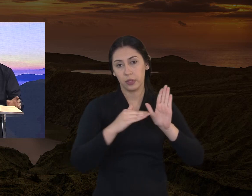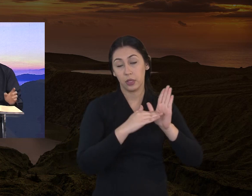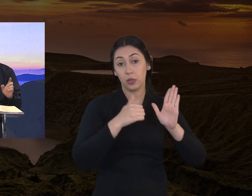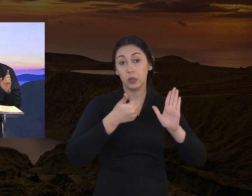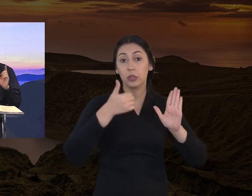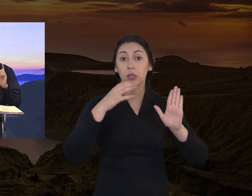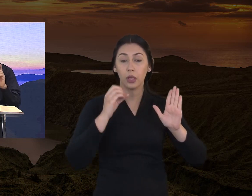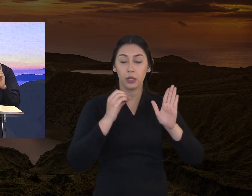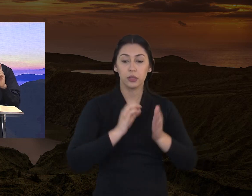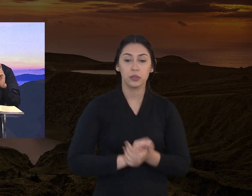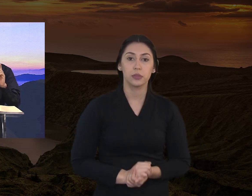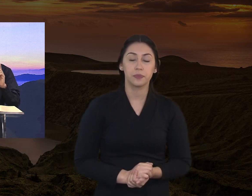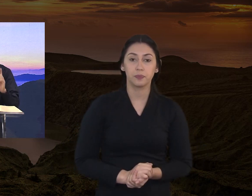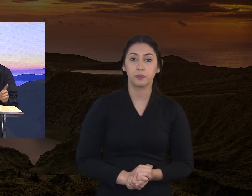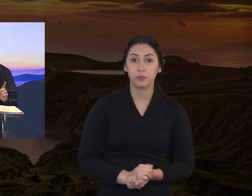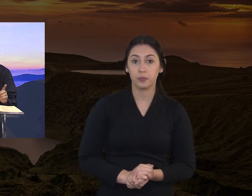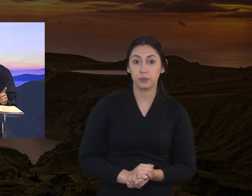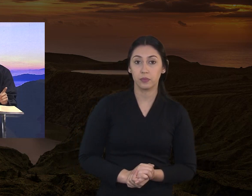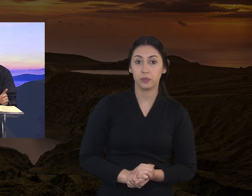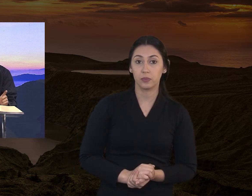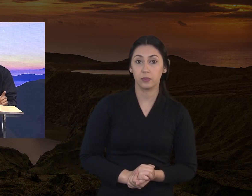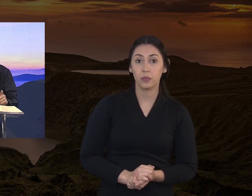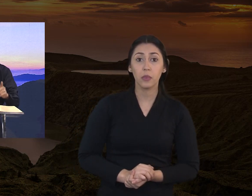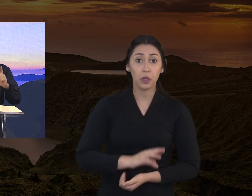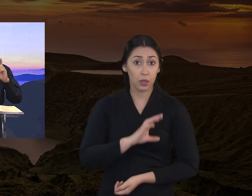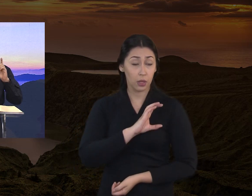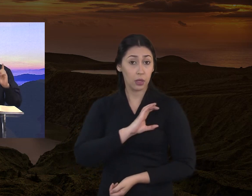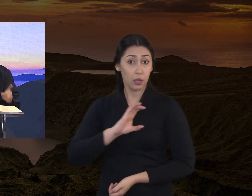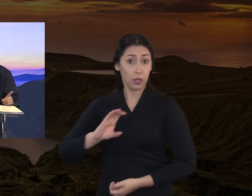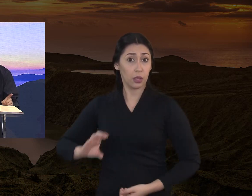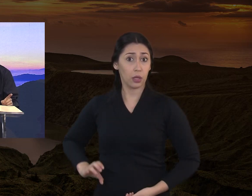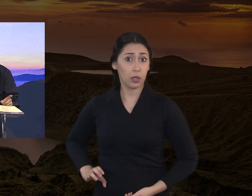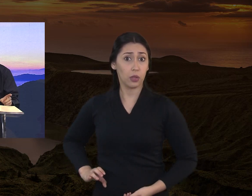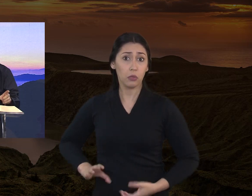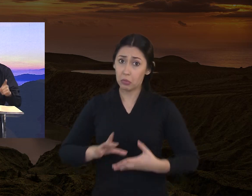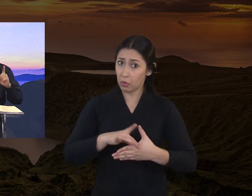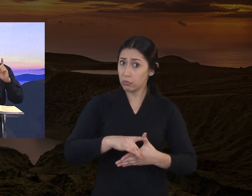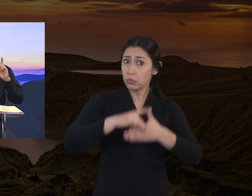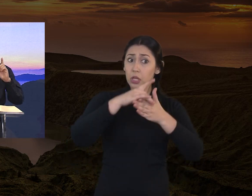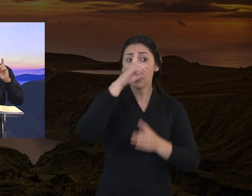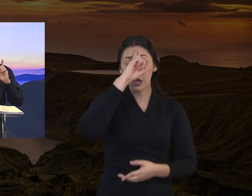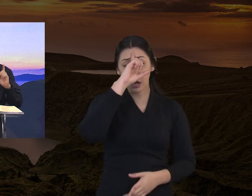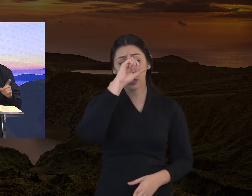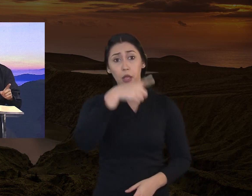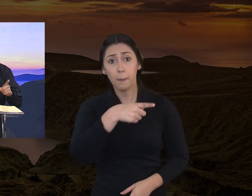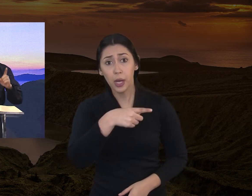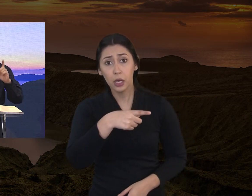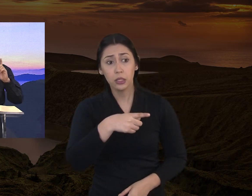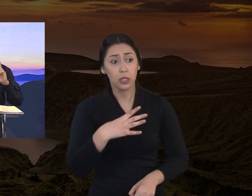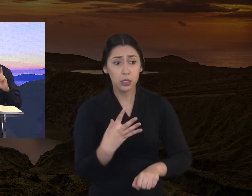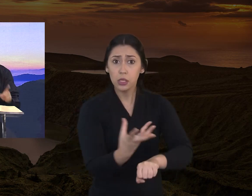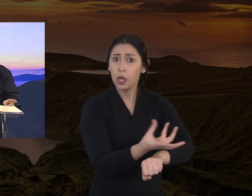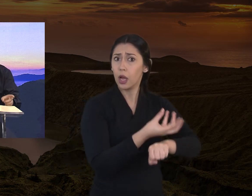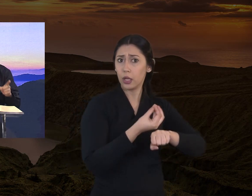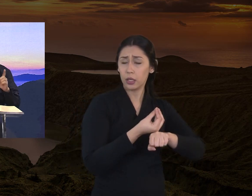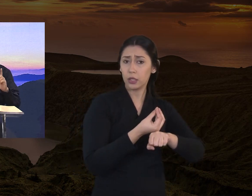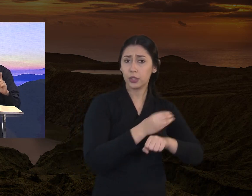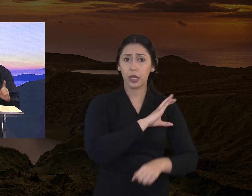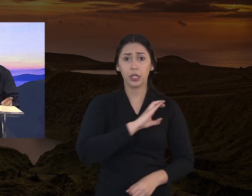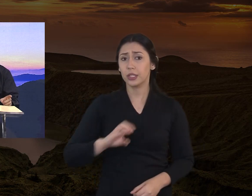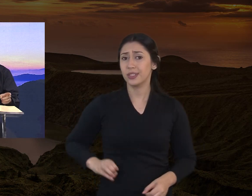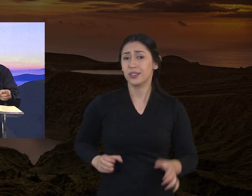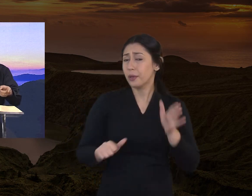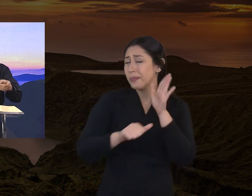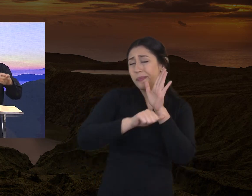aqui, ele é a cabeça do corpo da igreja. Ele é o princípio, o primogênito de entre